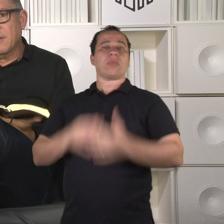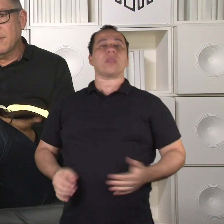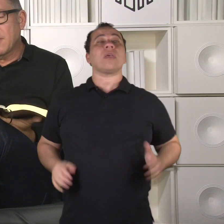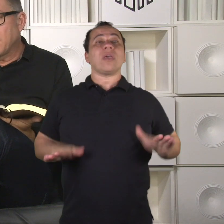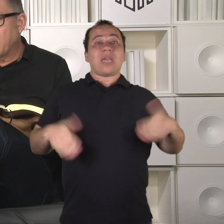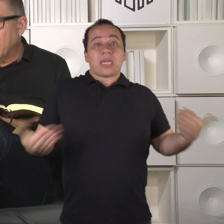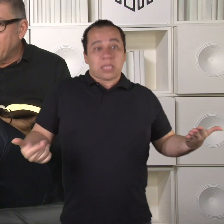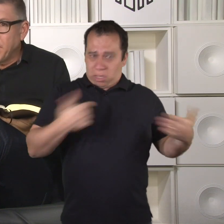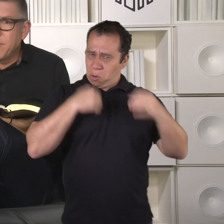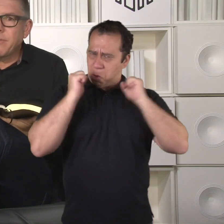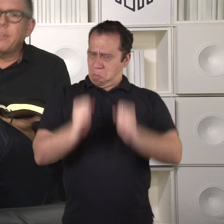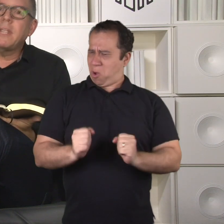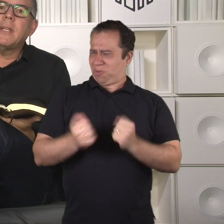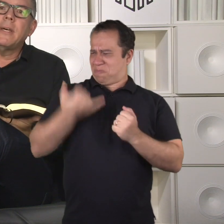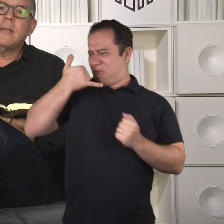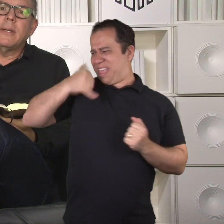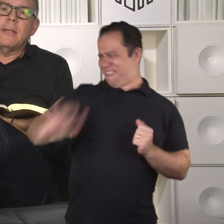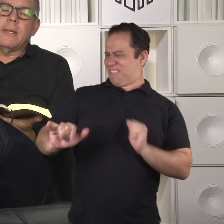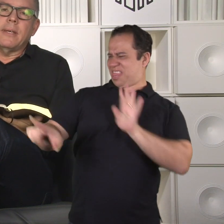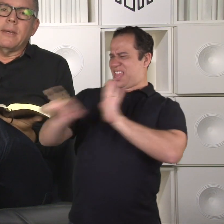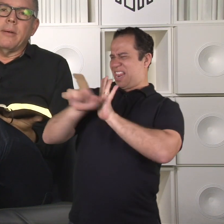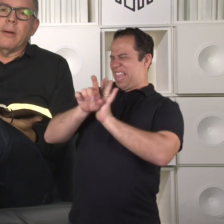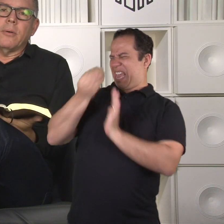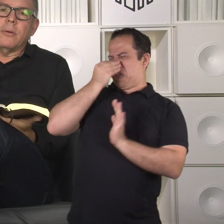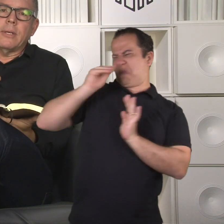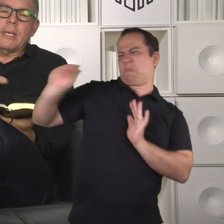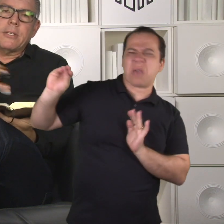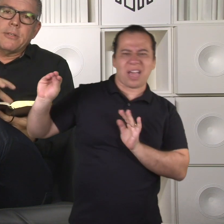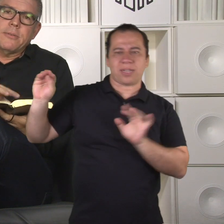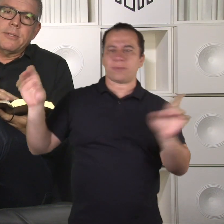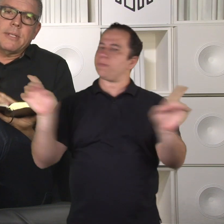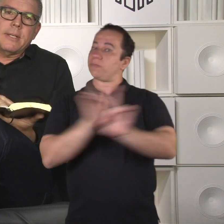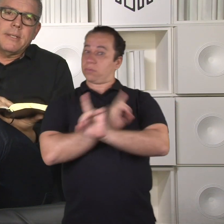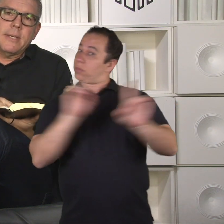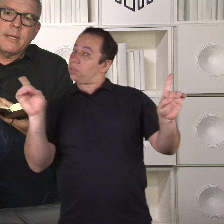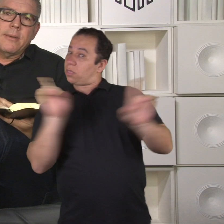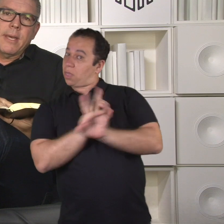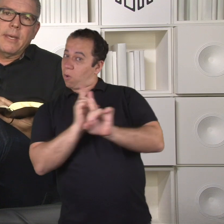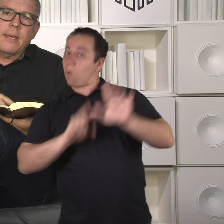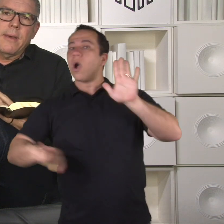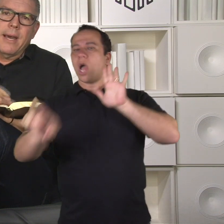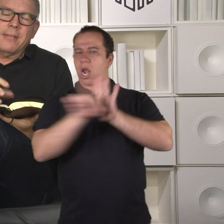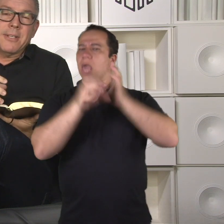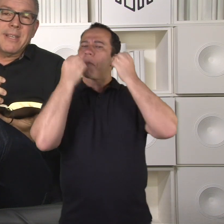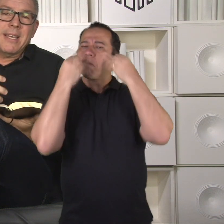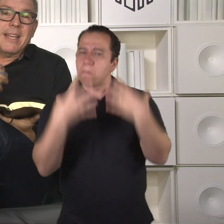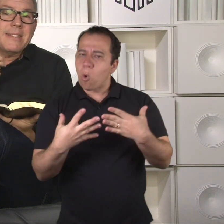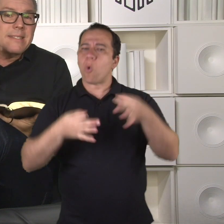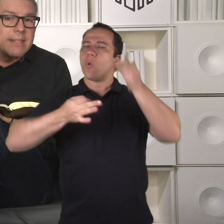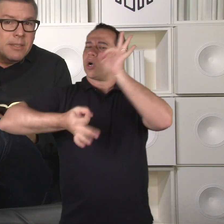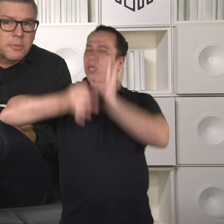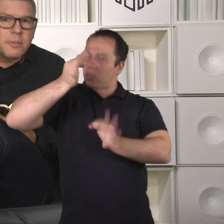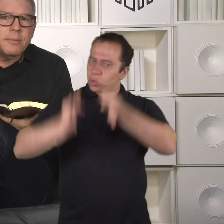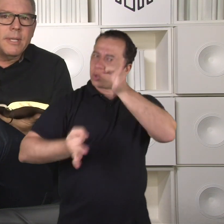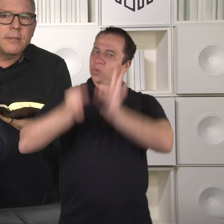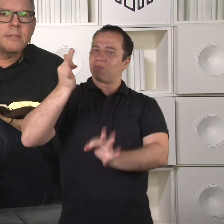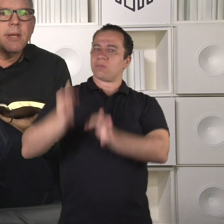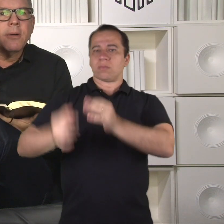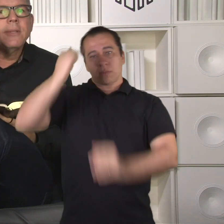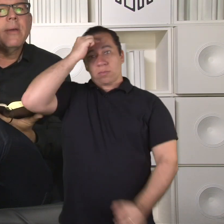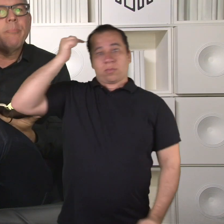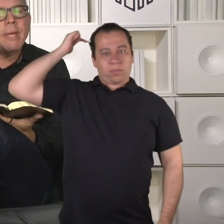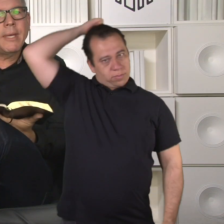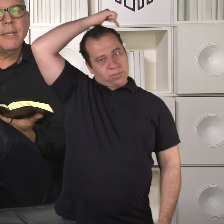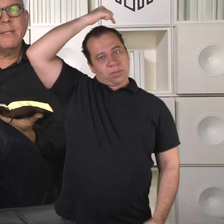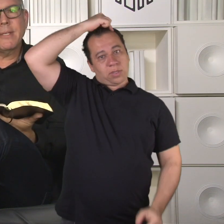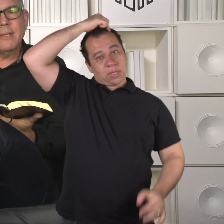de Deus é um caminho de vida. O que Jesus está dizendo é que a nossa relação com Deus